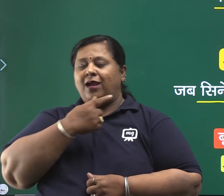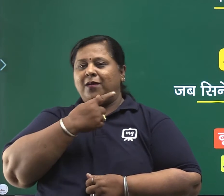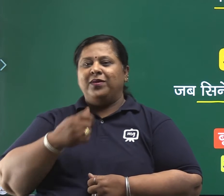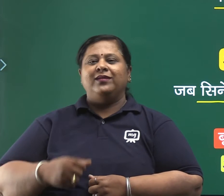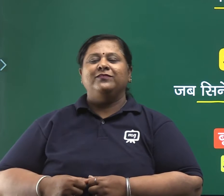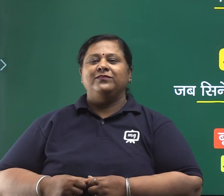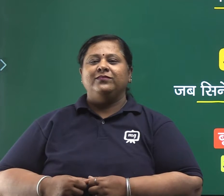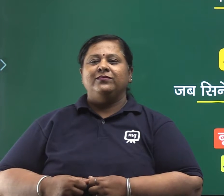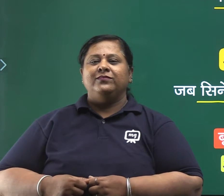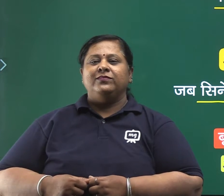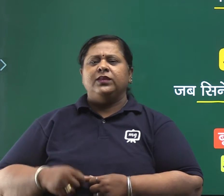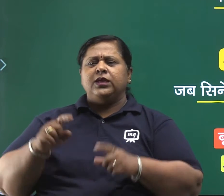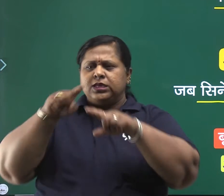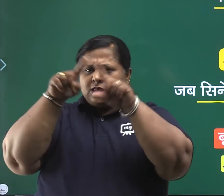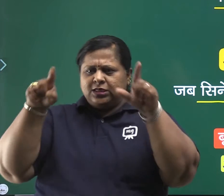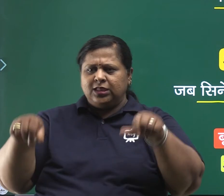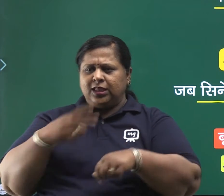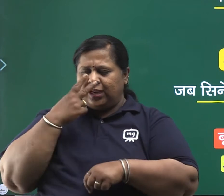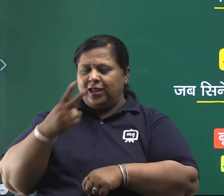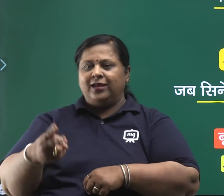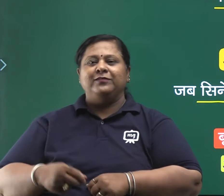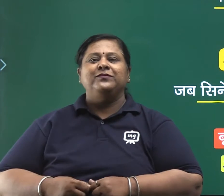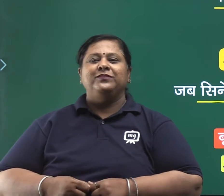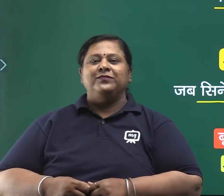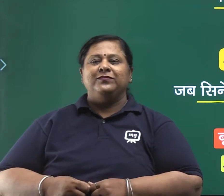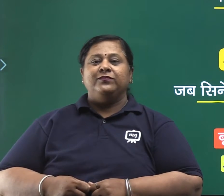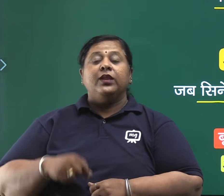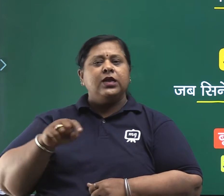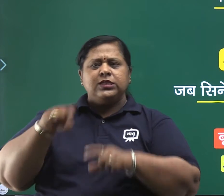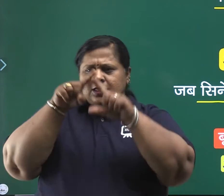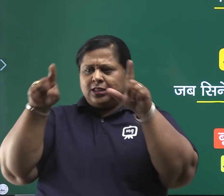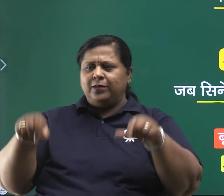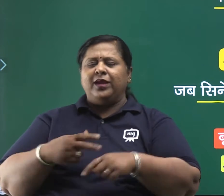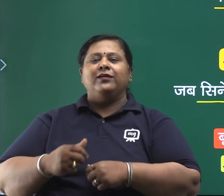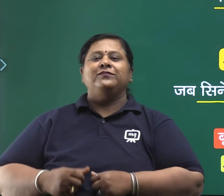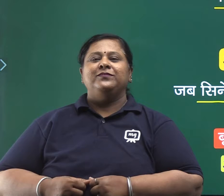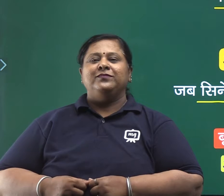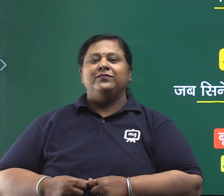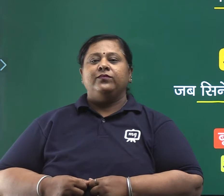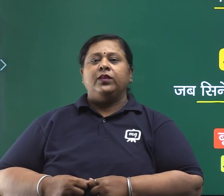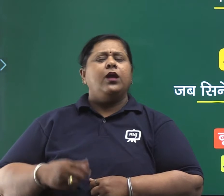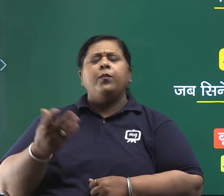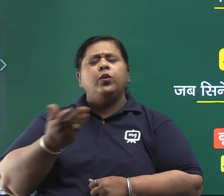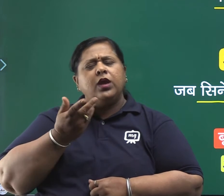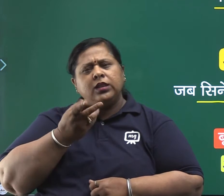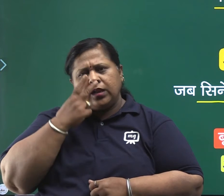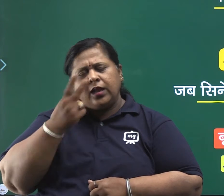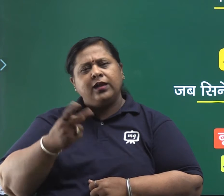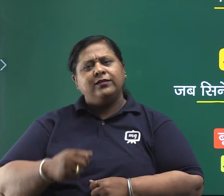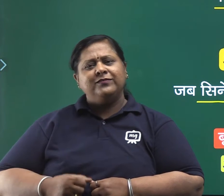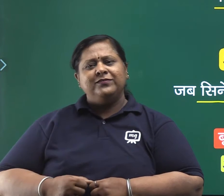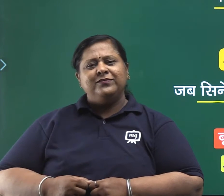पर यह एक चित्र देख रहे हैं। इस चित्र में आपको क्या दिखाई दे रहा